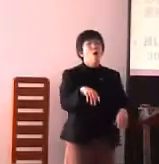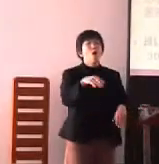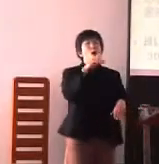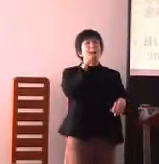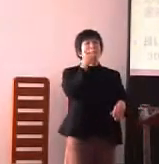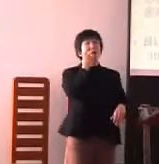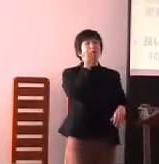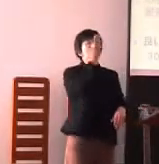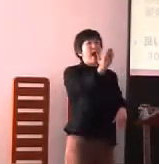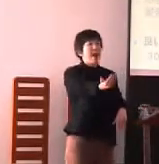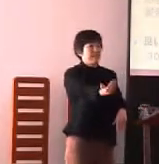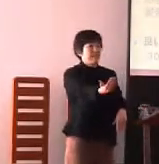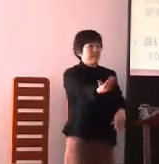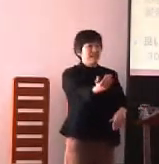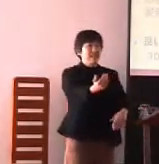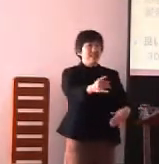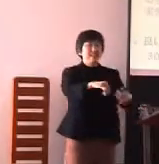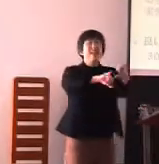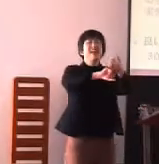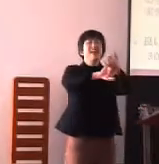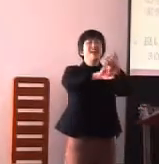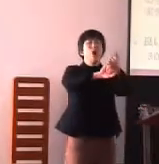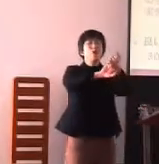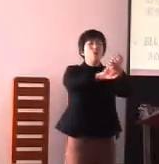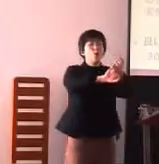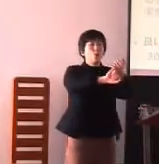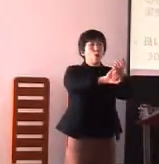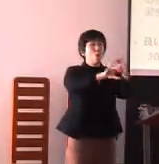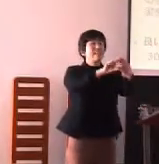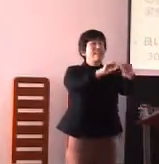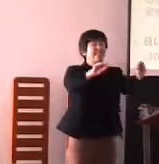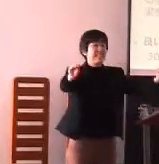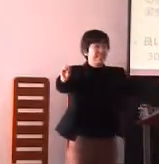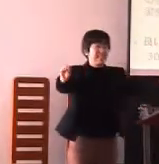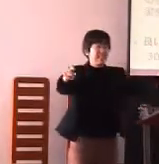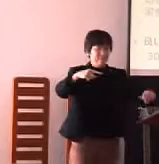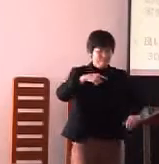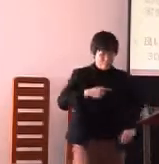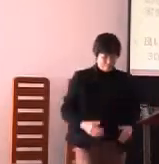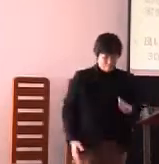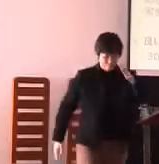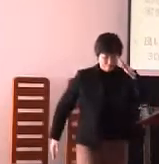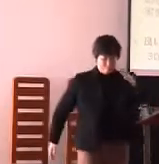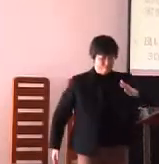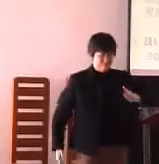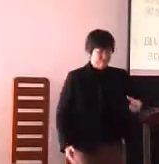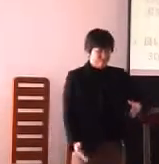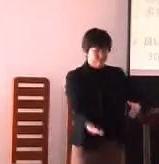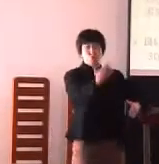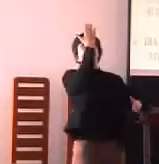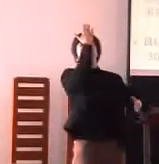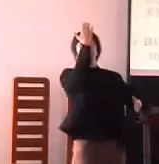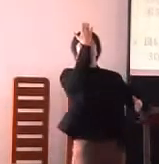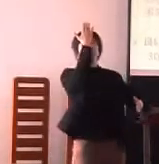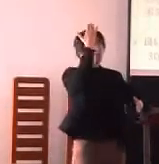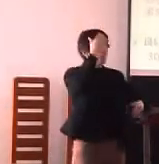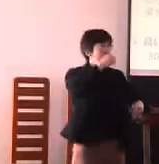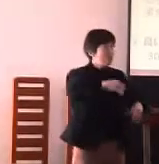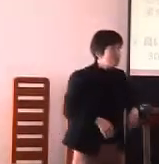に行けると思った途端に神様からストップがかかりました。あなたは